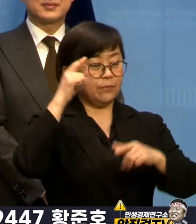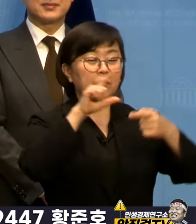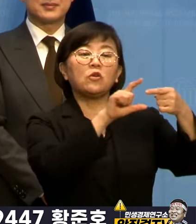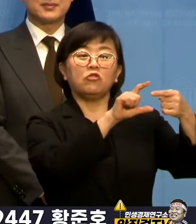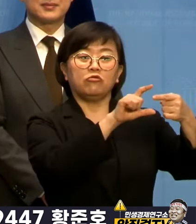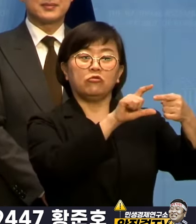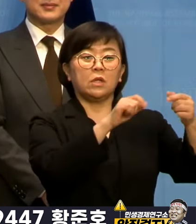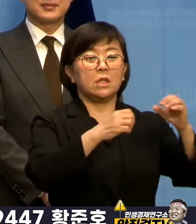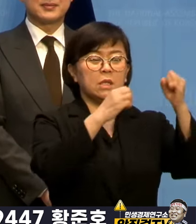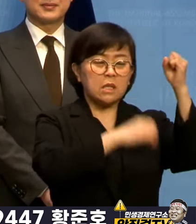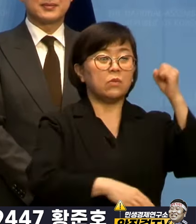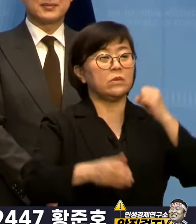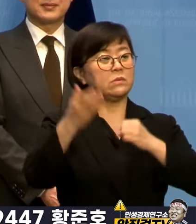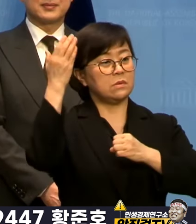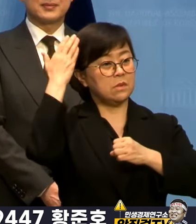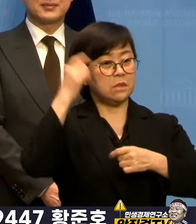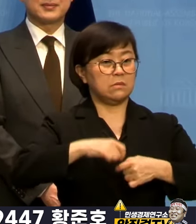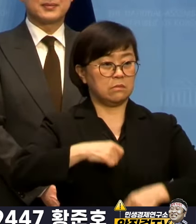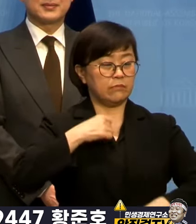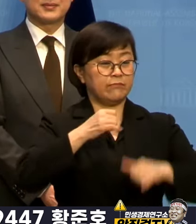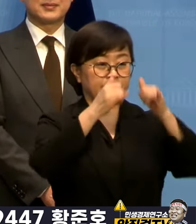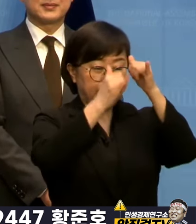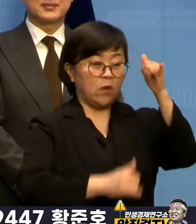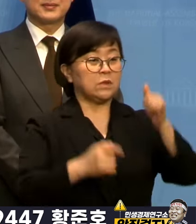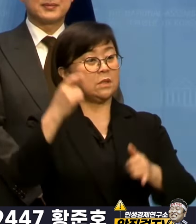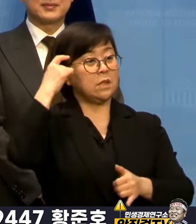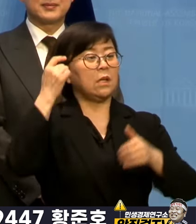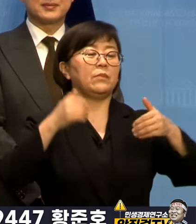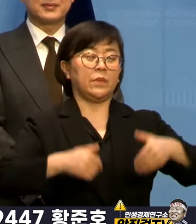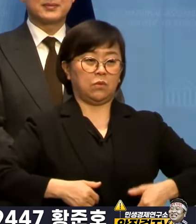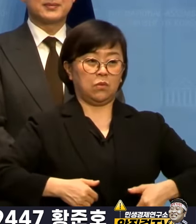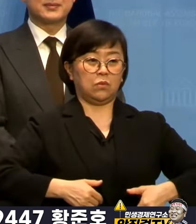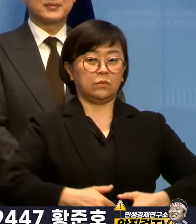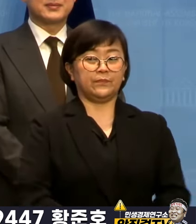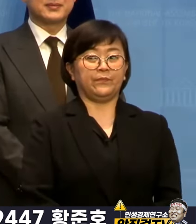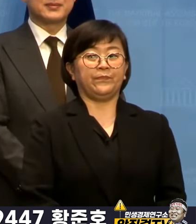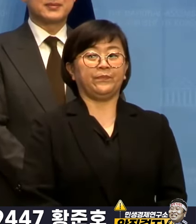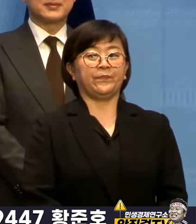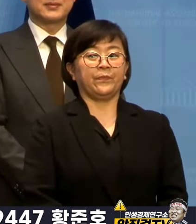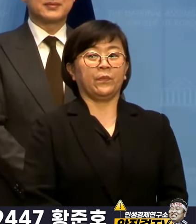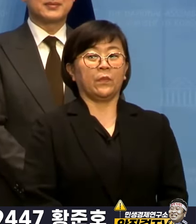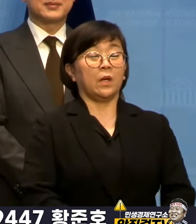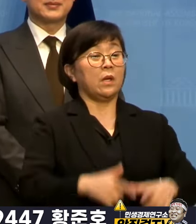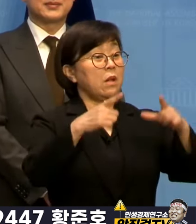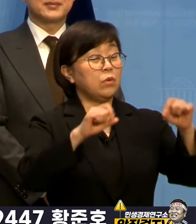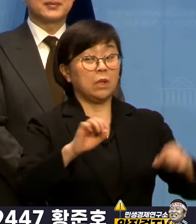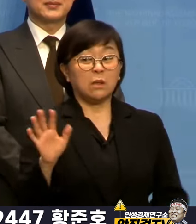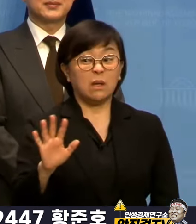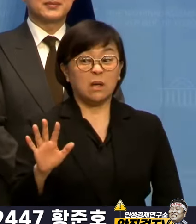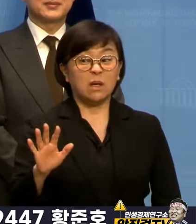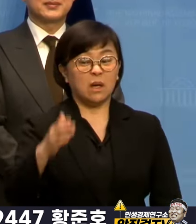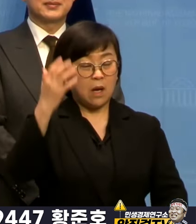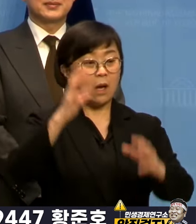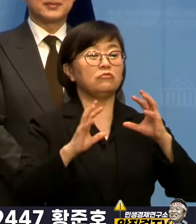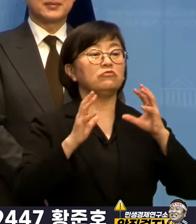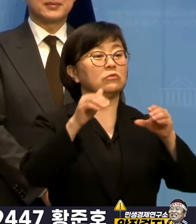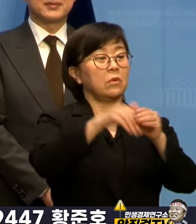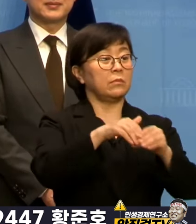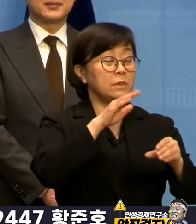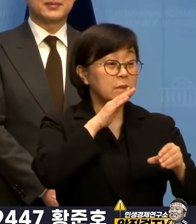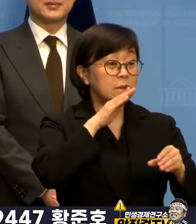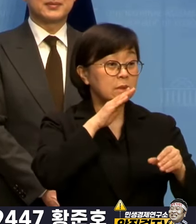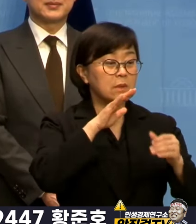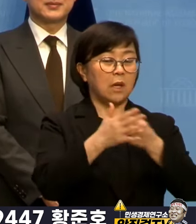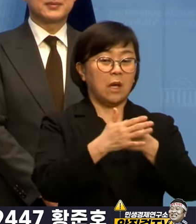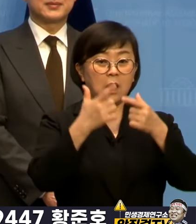평균적인 상식, 정의, 역사관을 가지고 있어야 되는 거 아닙니까? 우리는 일본이 아니고 대한민국 총선인데